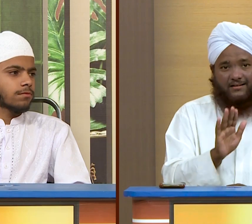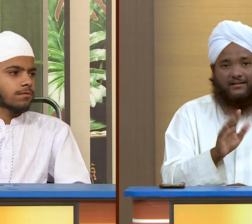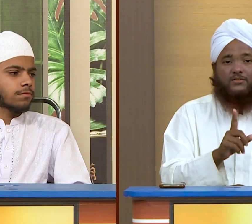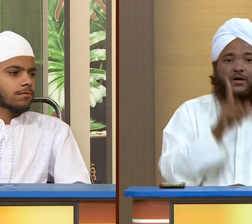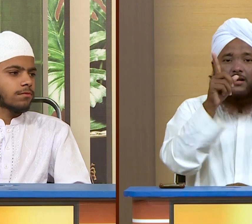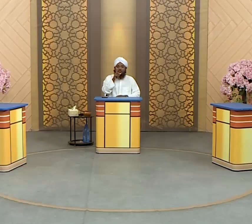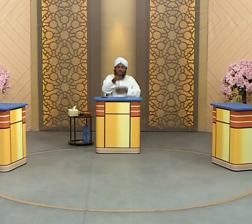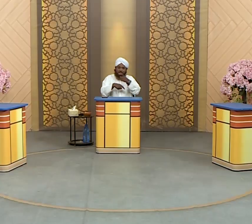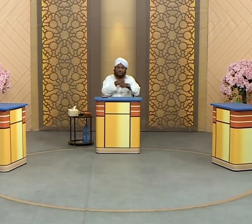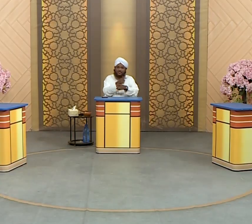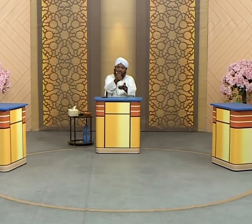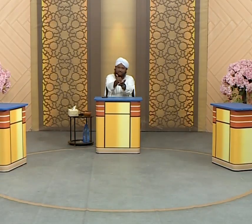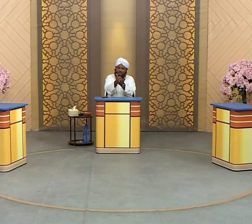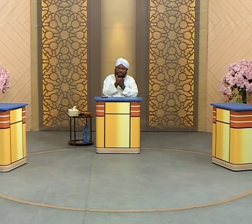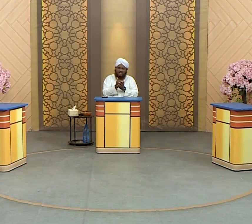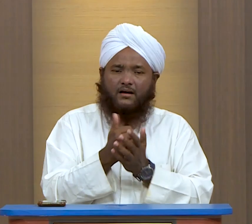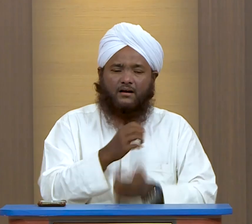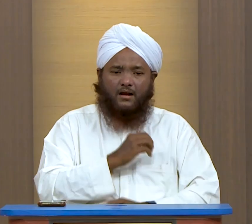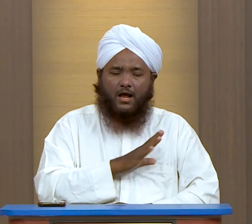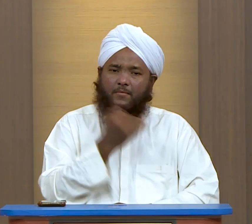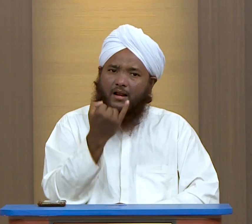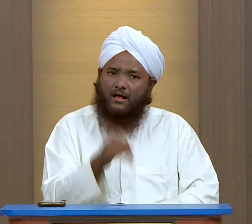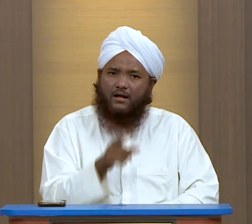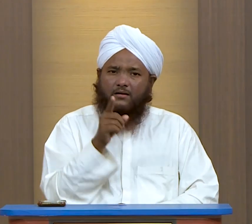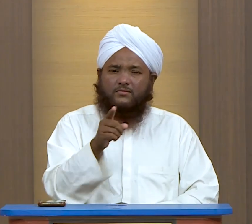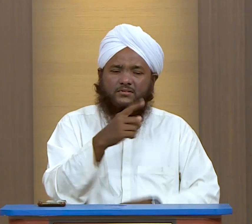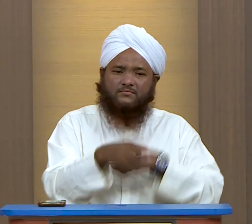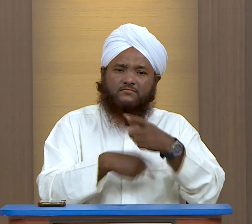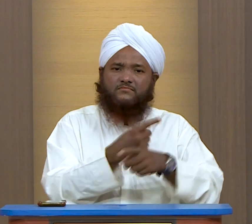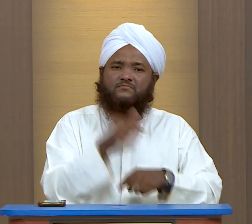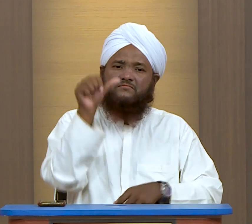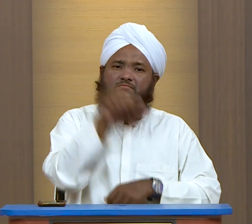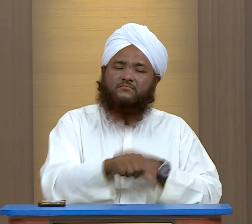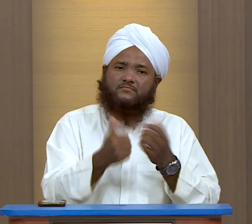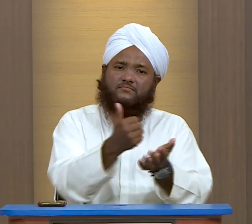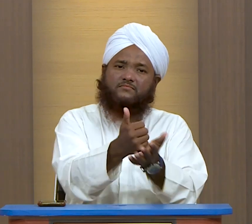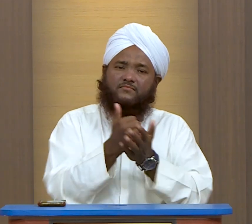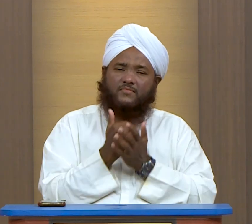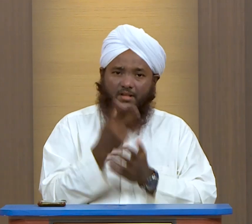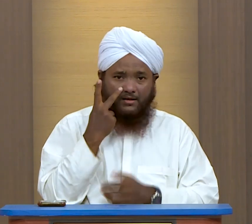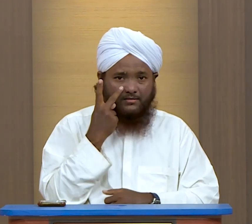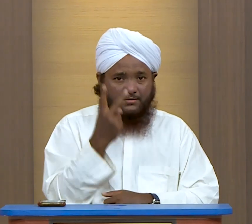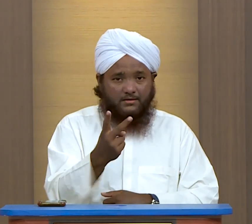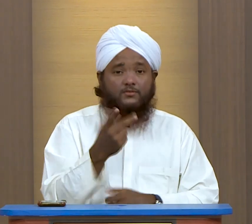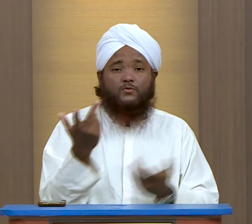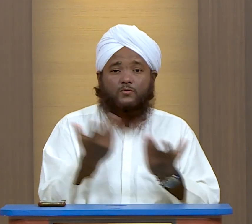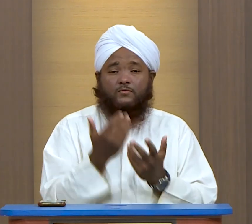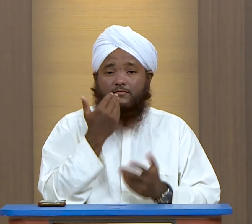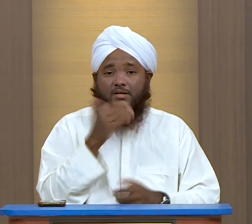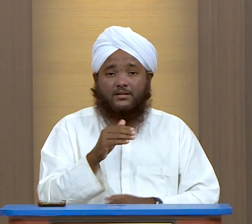اچھا ہوگا، اور اگر برا ہو تو یقیناً اس کا نتیجہ بھی برا ہی سامنے آئے گا۔ چونکہ جھوٹ برے اعمال سے